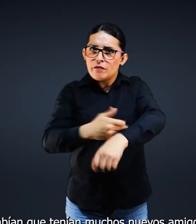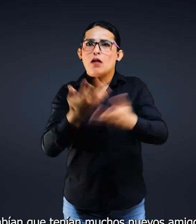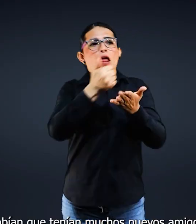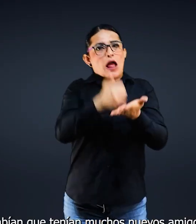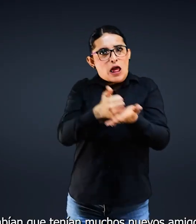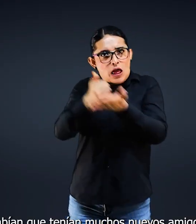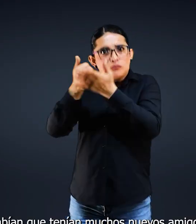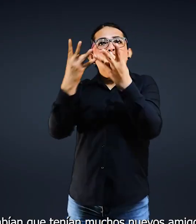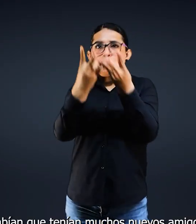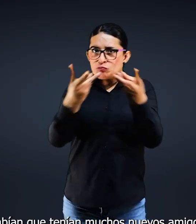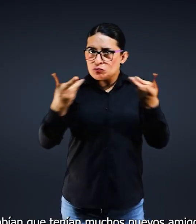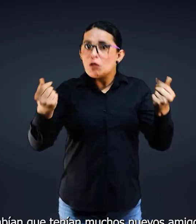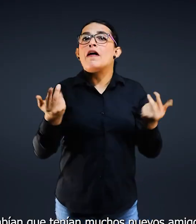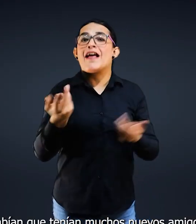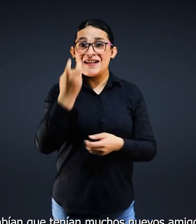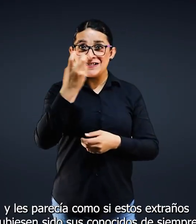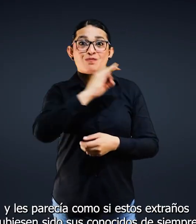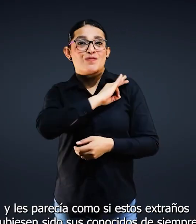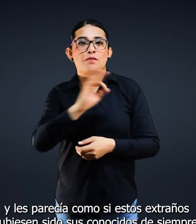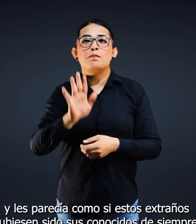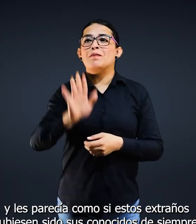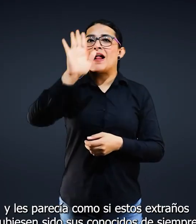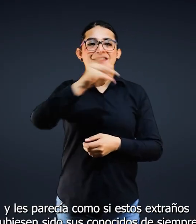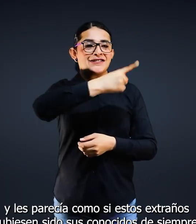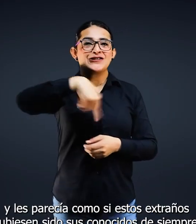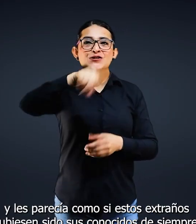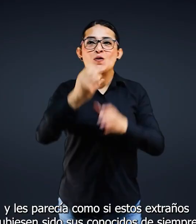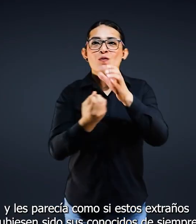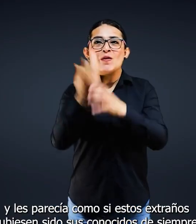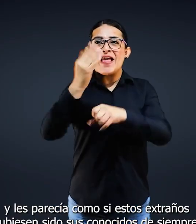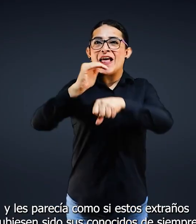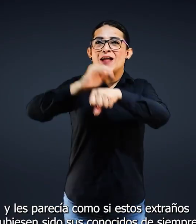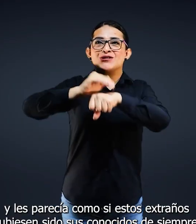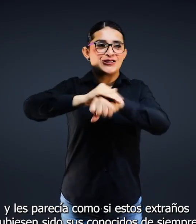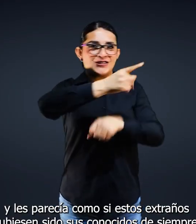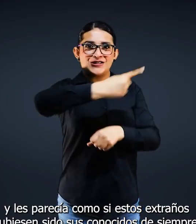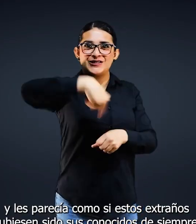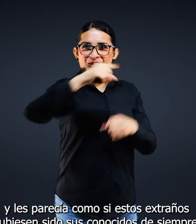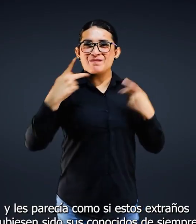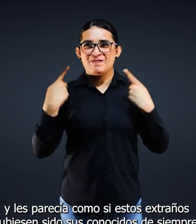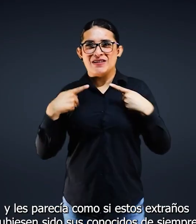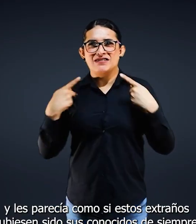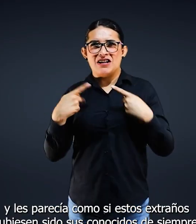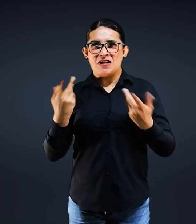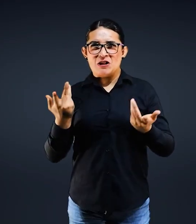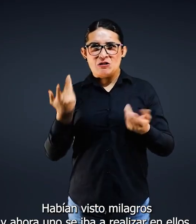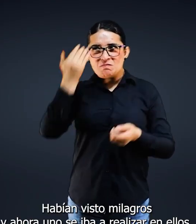Sabían que tenían muchos nuevos amigos, y les parecía como si estos extraños hubiesen sido sus conocidos de siempre. Habían